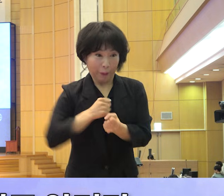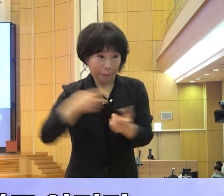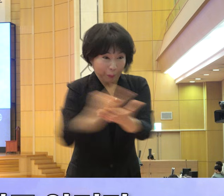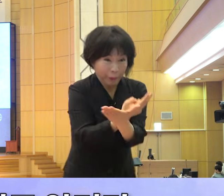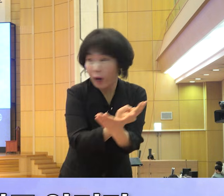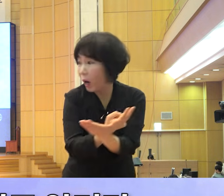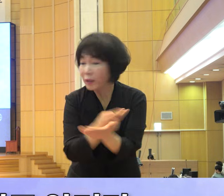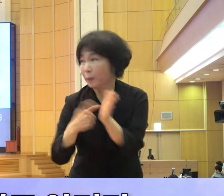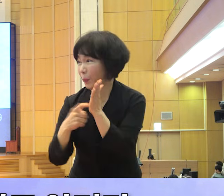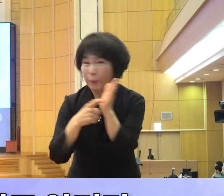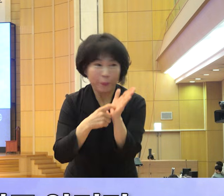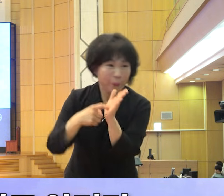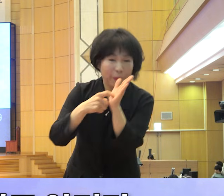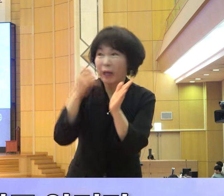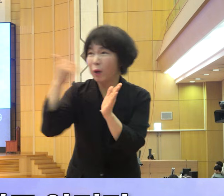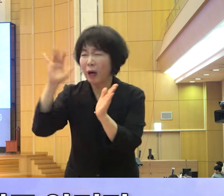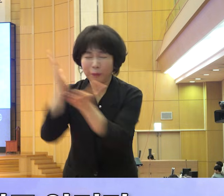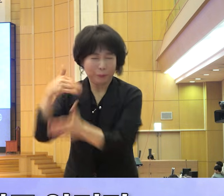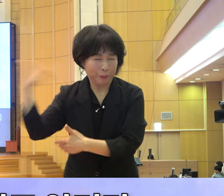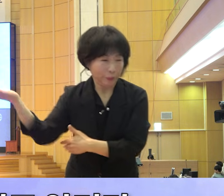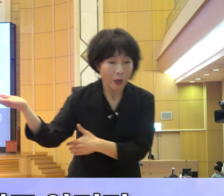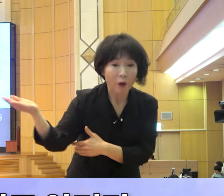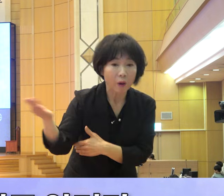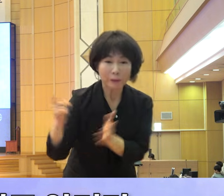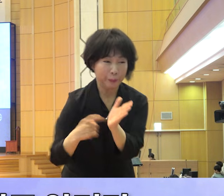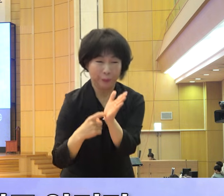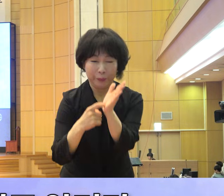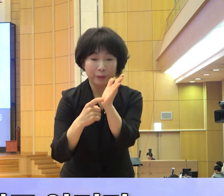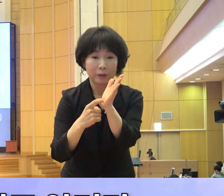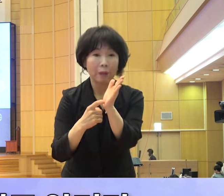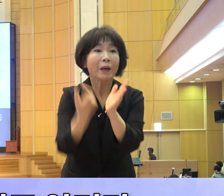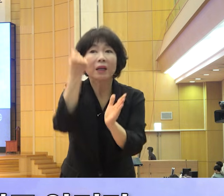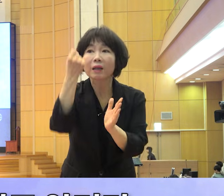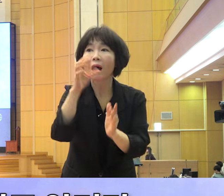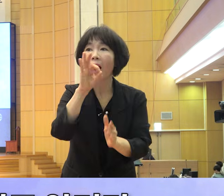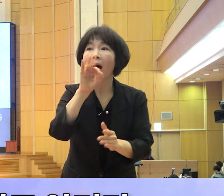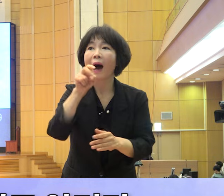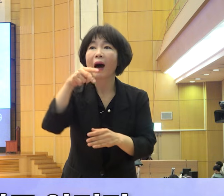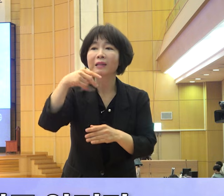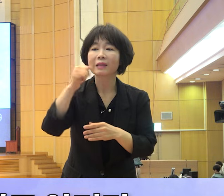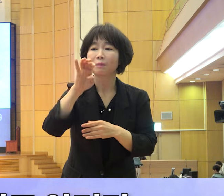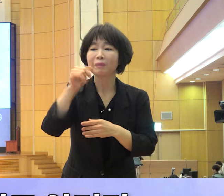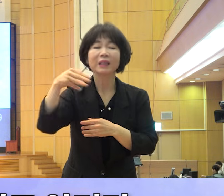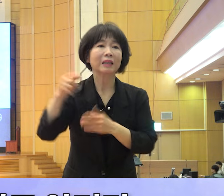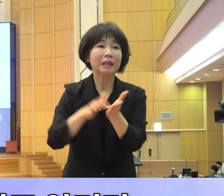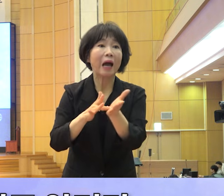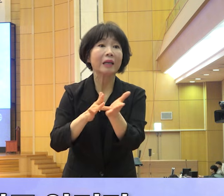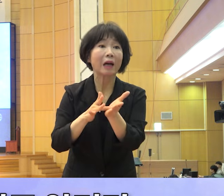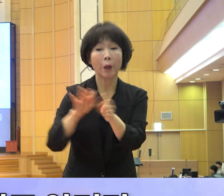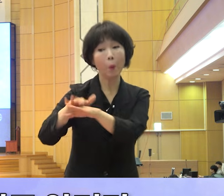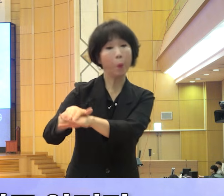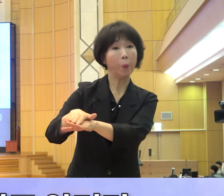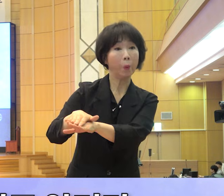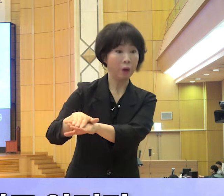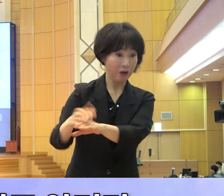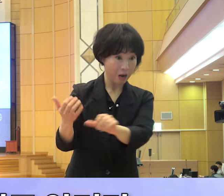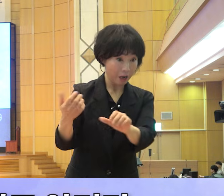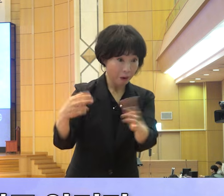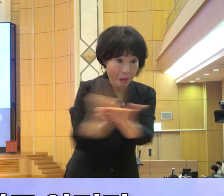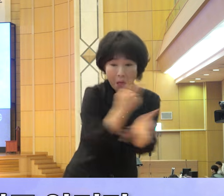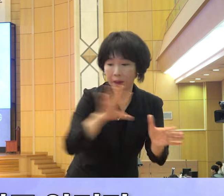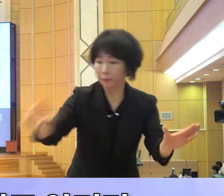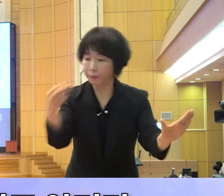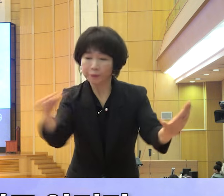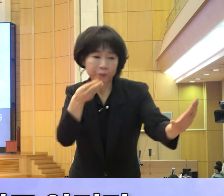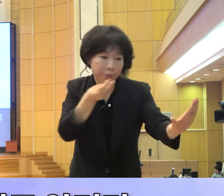때 빨리 먹을 수 있는 그런 장소에 보관을 하고 즉시 먹을 수 있어야